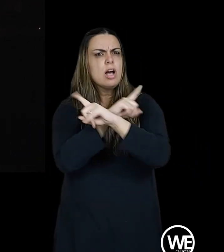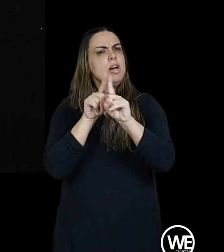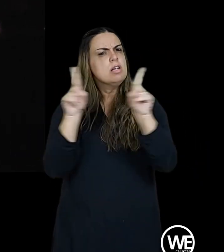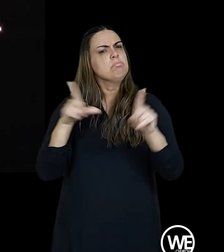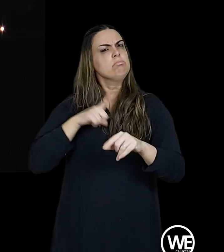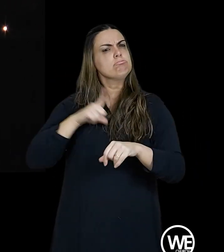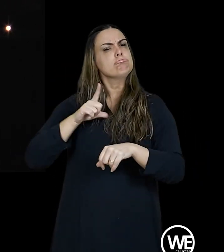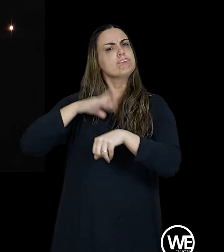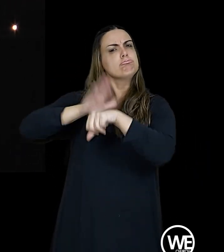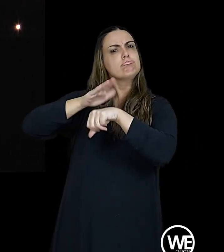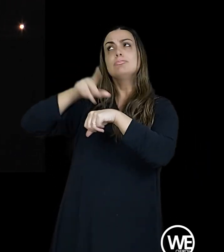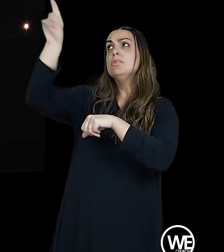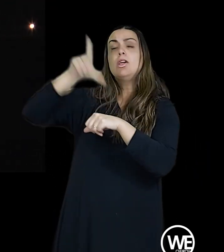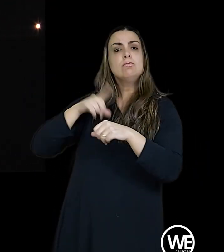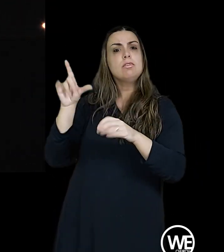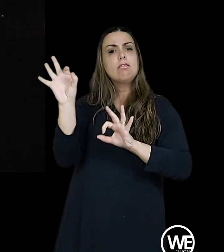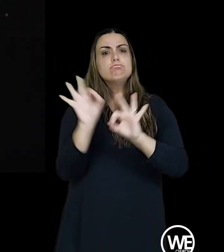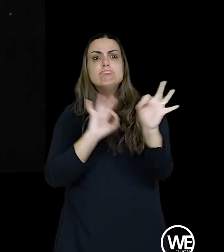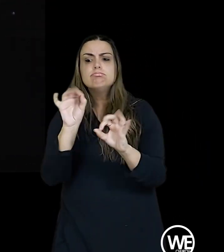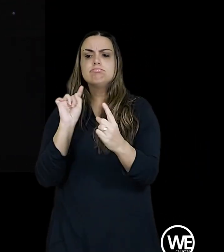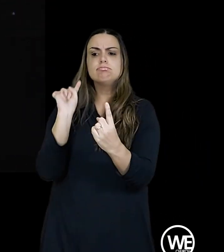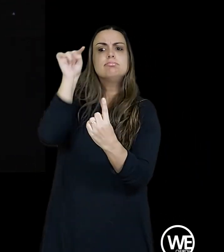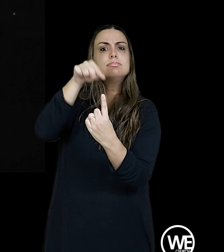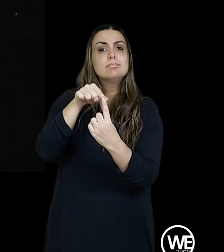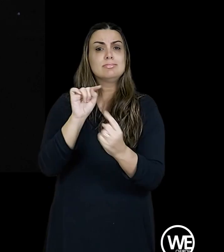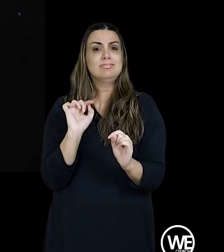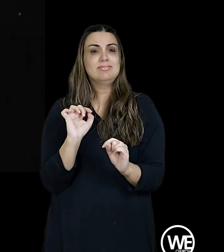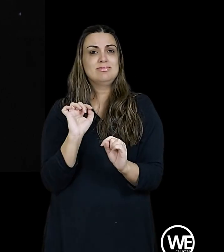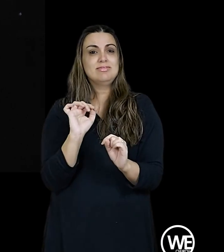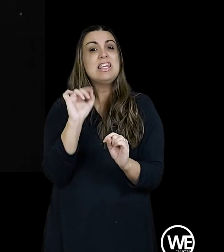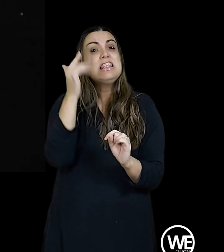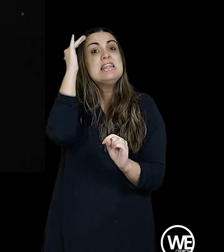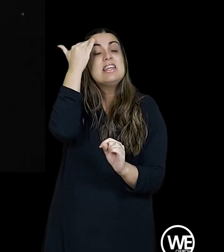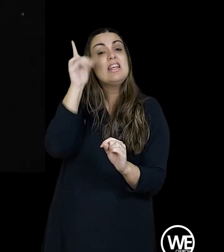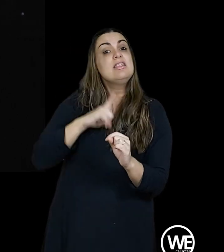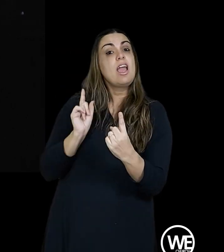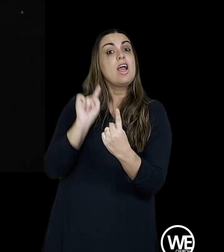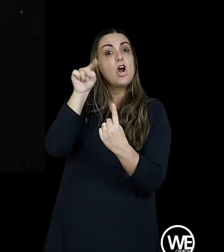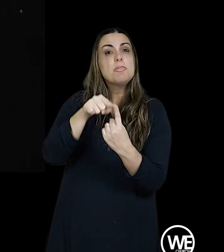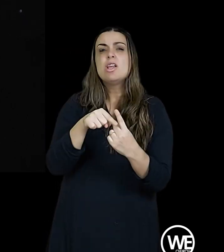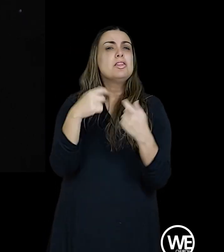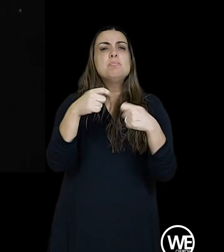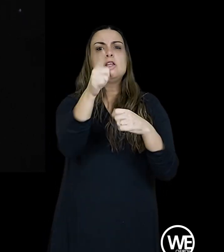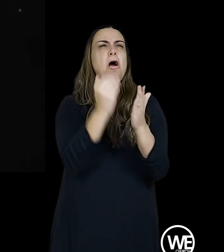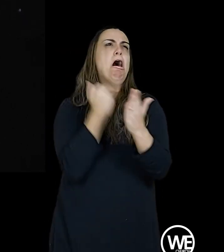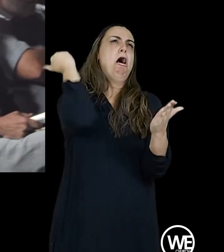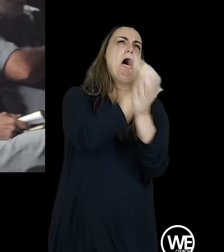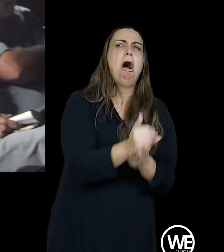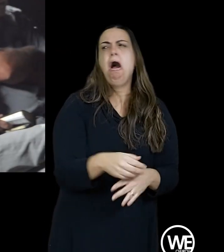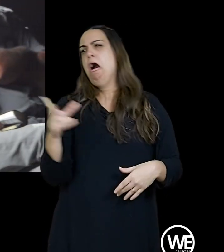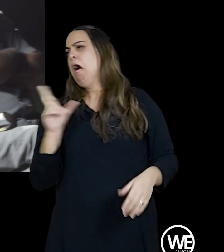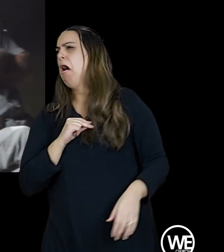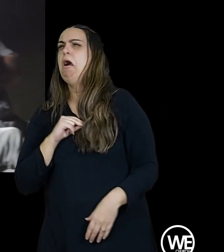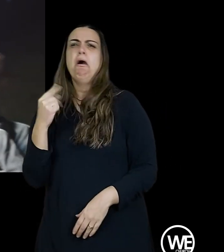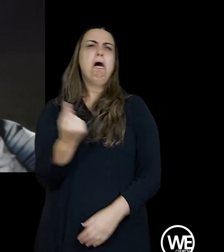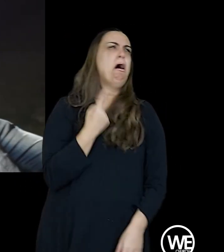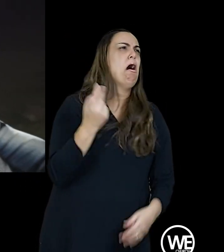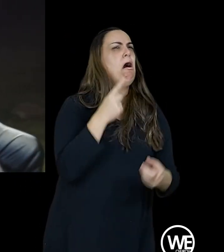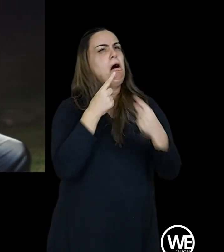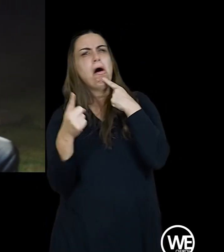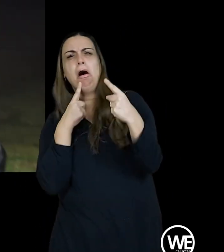e muito menos superdimensioná-lo, mas entender que existe um propósito de Deus na tribulação que você está passando hoje.